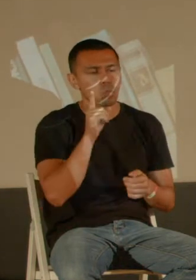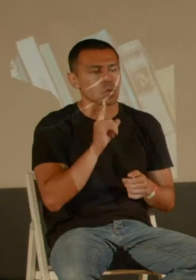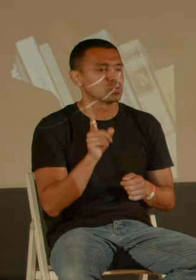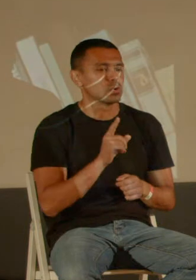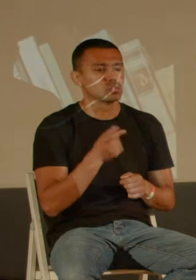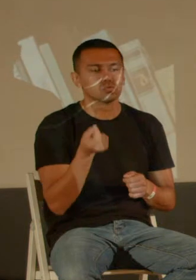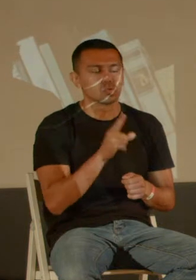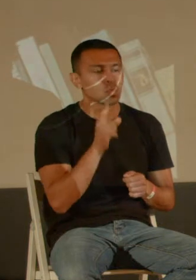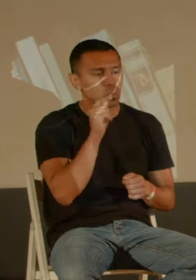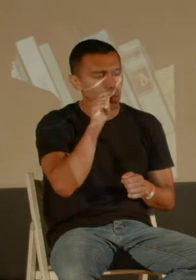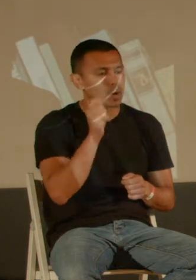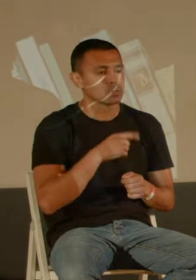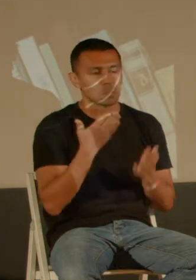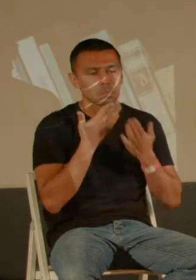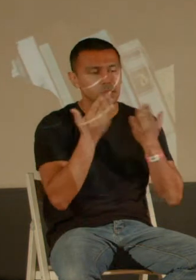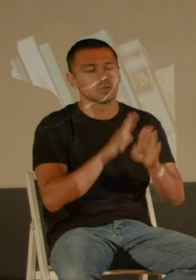що жодної української не читала.